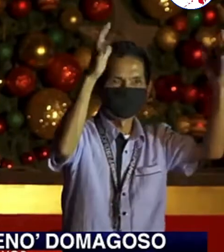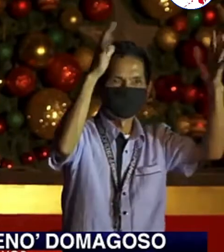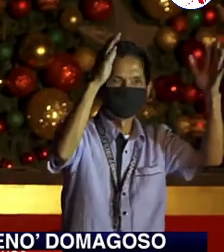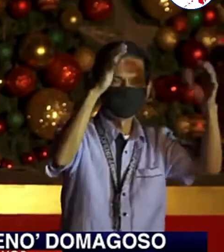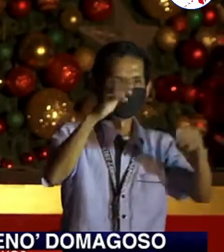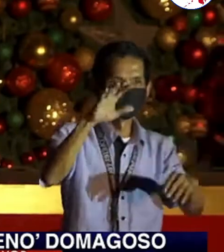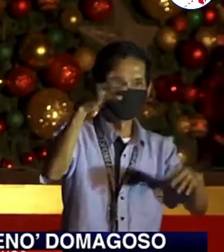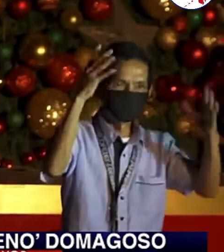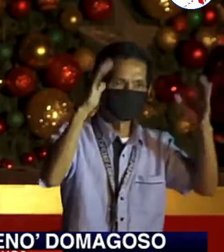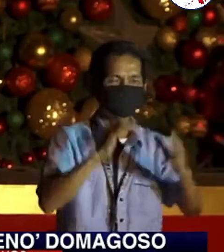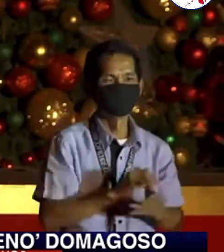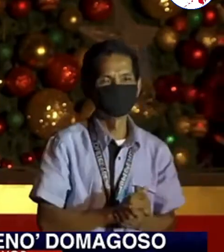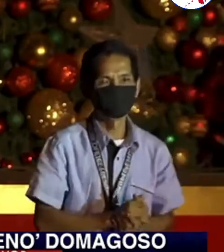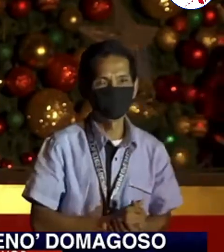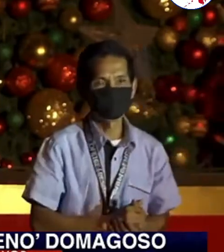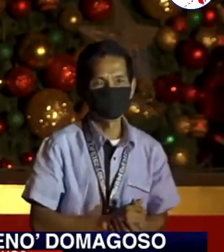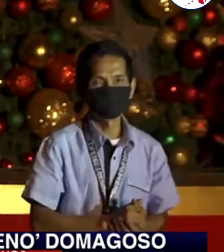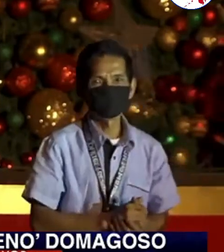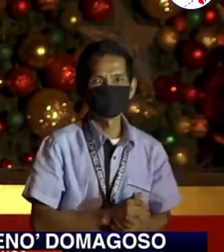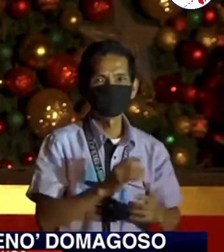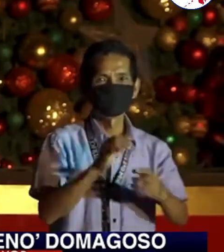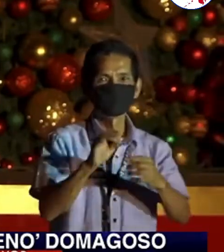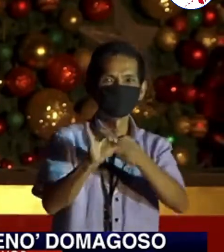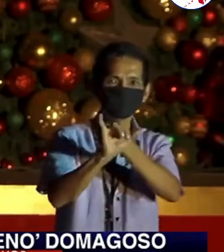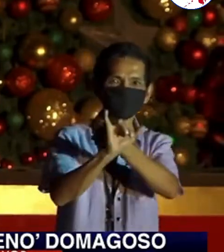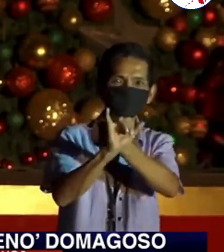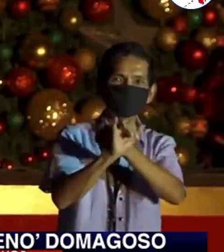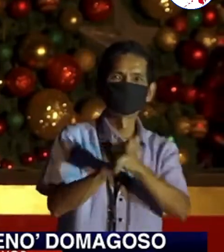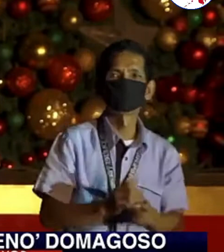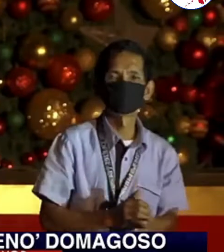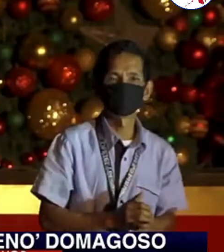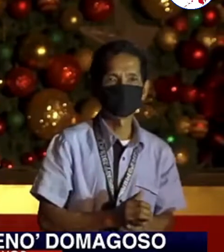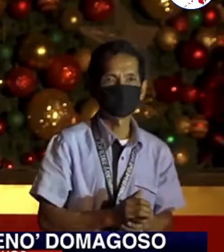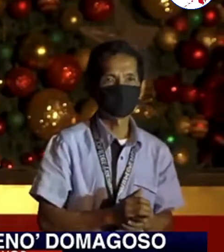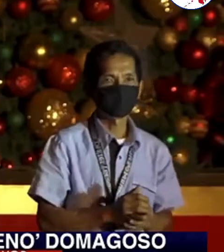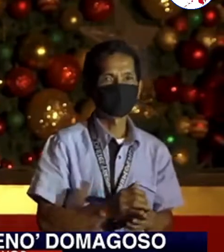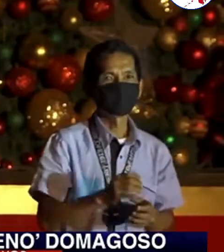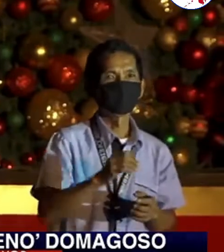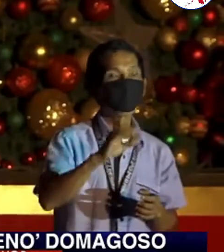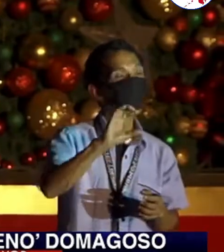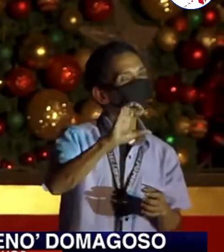Yun oh, may plugging oh. Ang Chooks to Go.